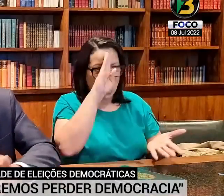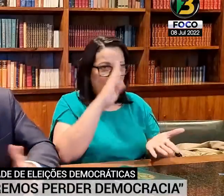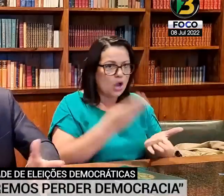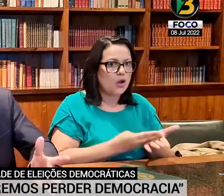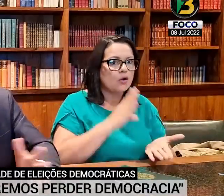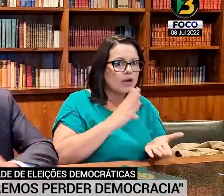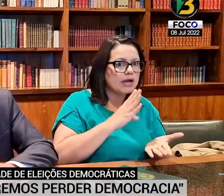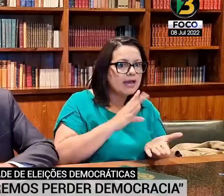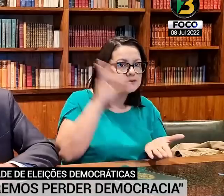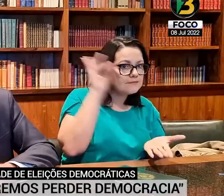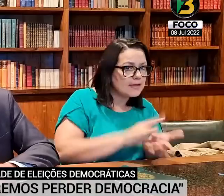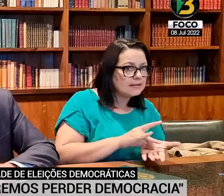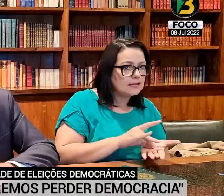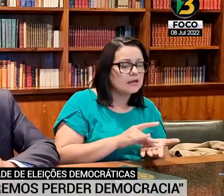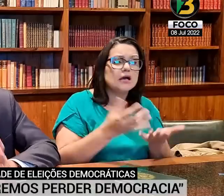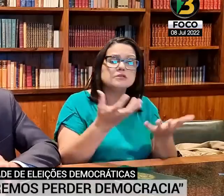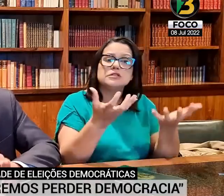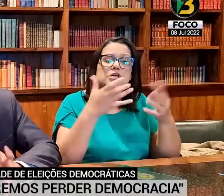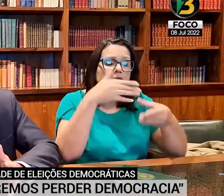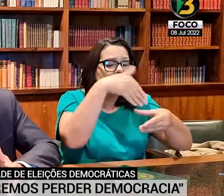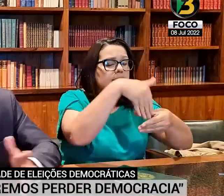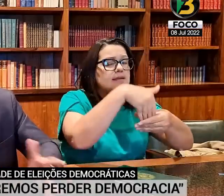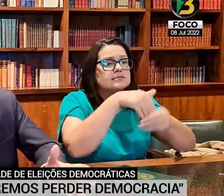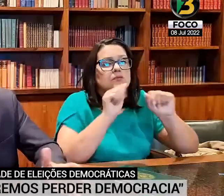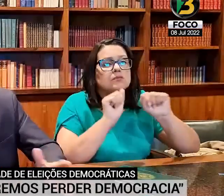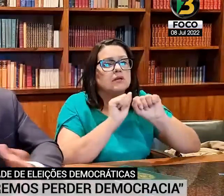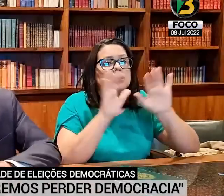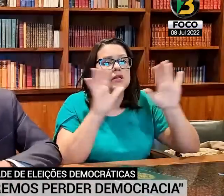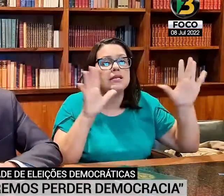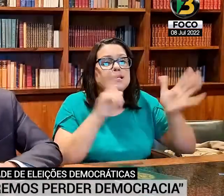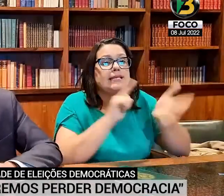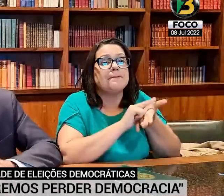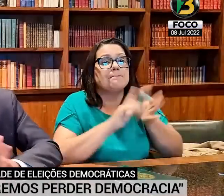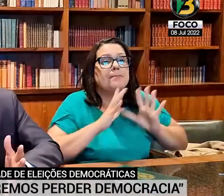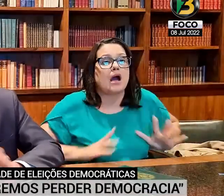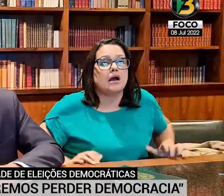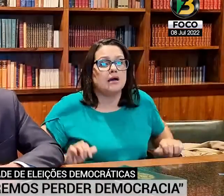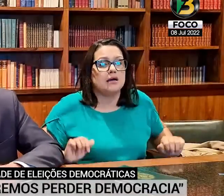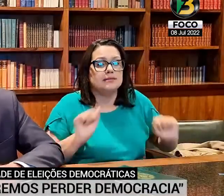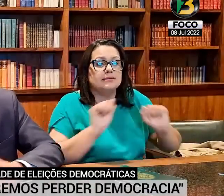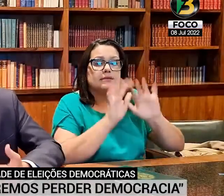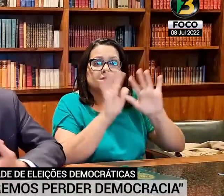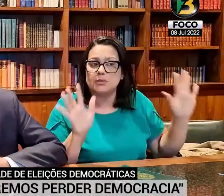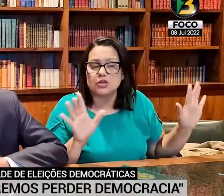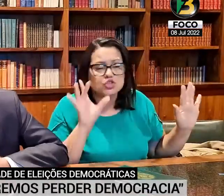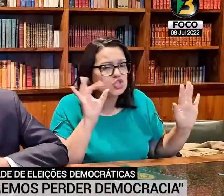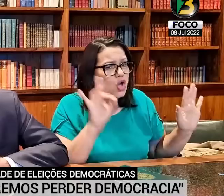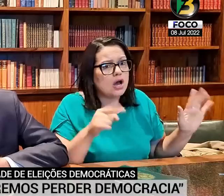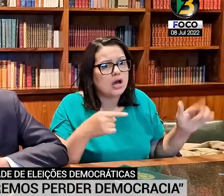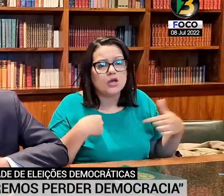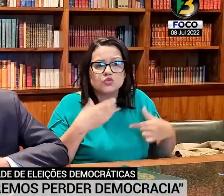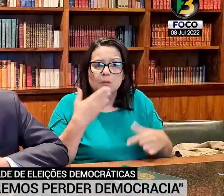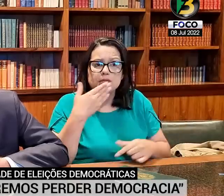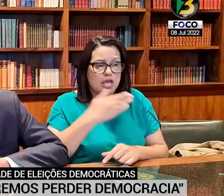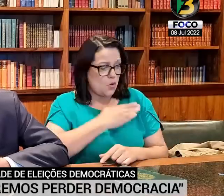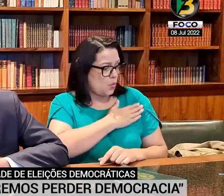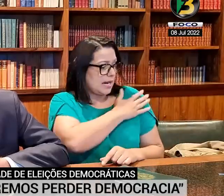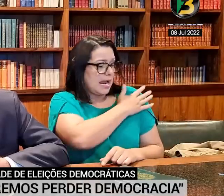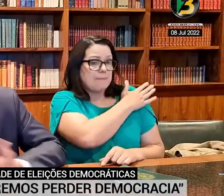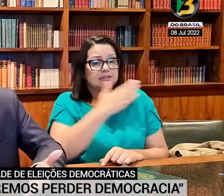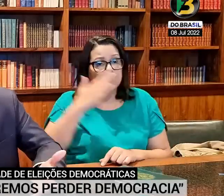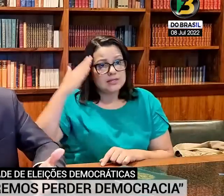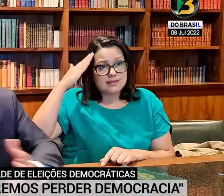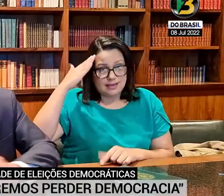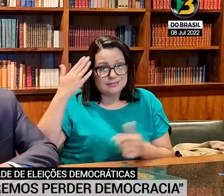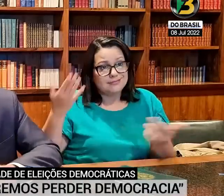dos fatos verdade que nós queremos para nossas vidas queremos eleições transparentes é isso a pena que o capitão do exército que diria